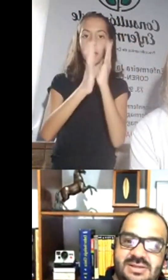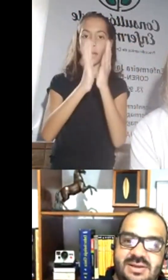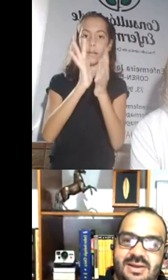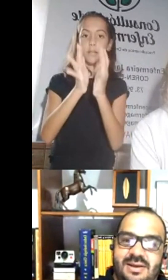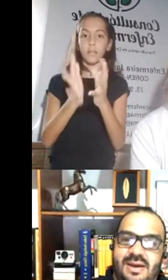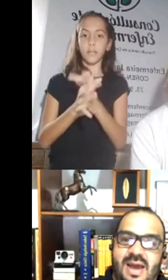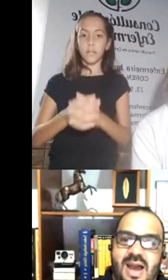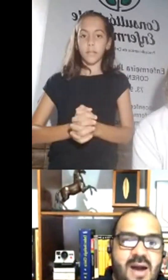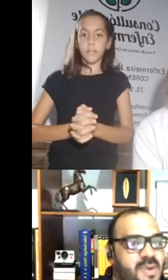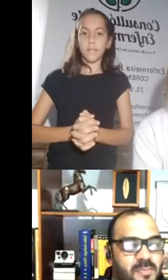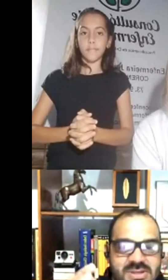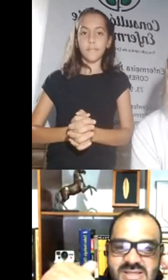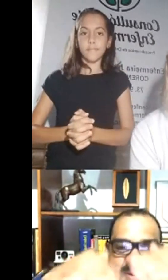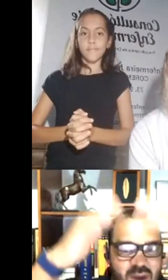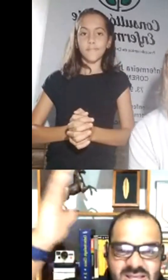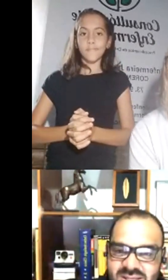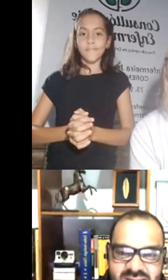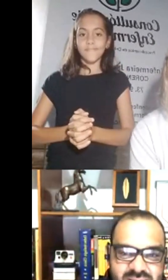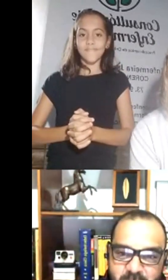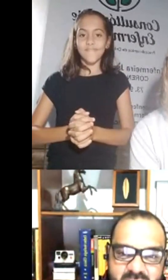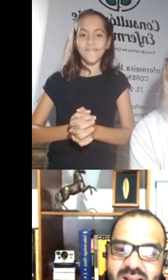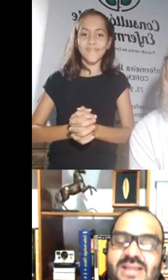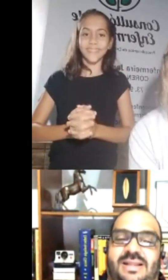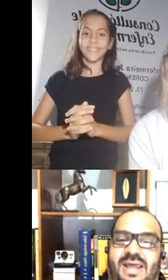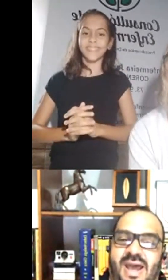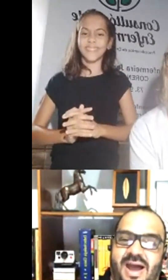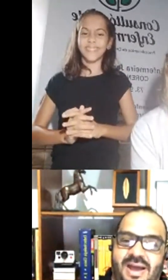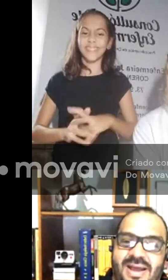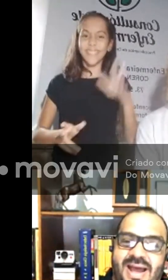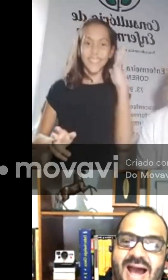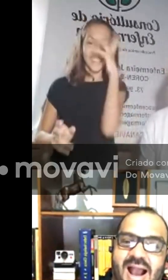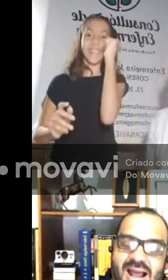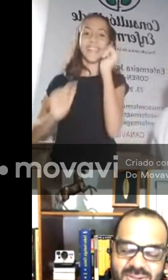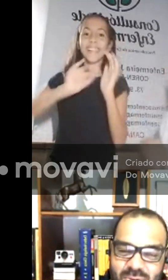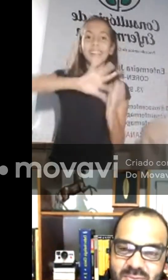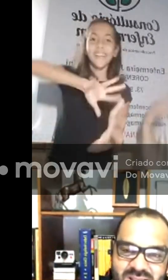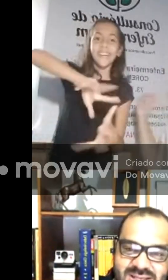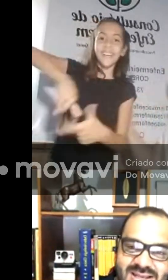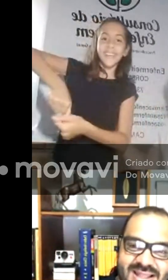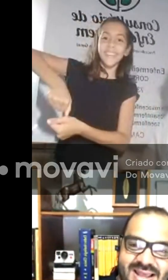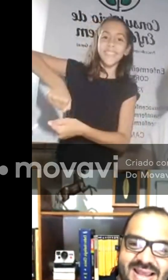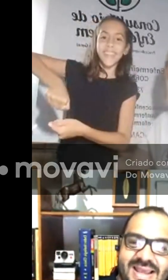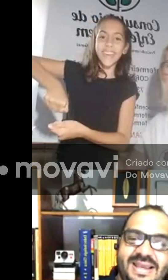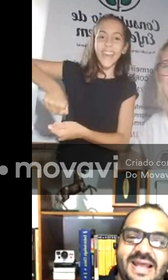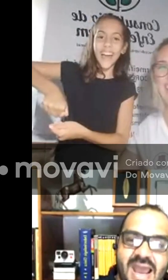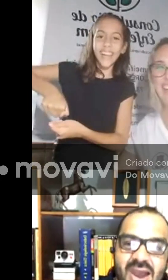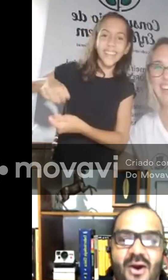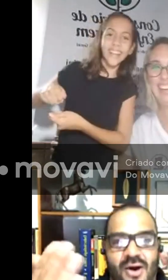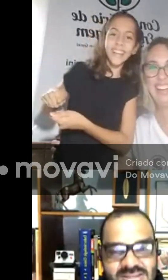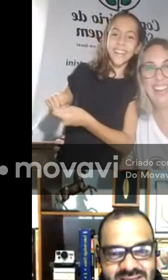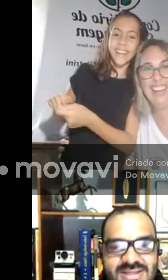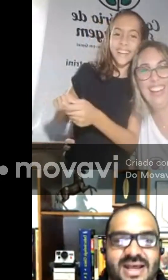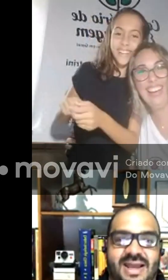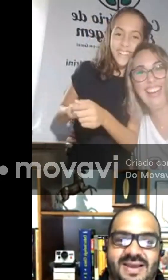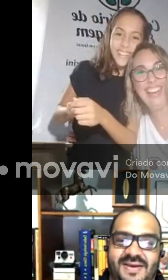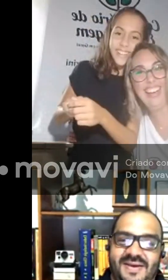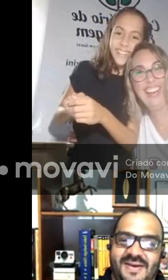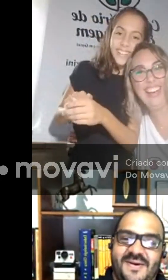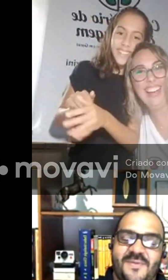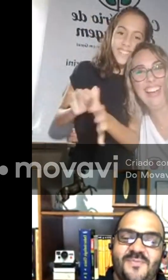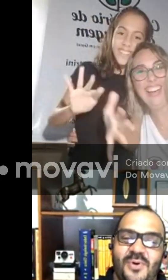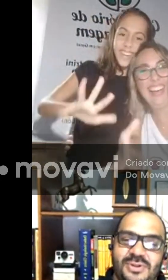Libras. A minha princesa mais linda do planeta Terra, a Pois gatona é. mais linda, Inaê Rosa, que está